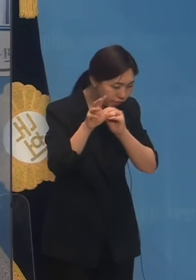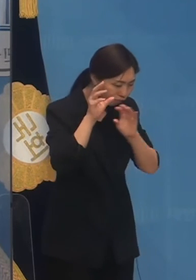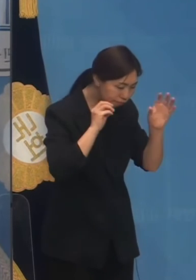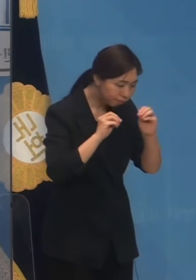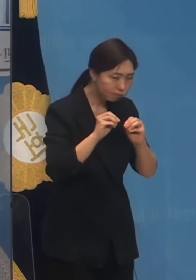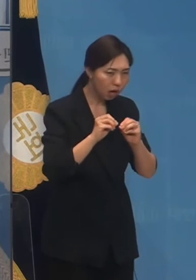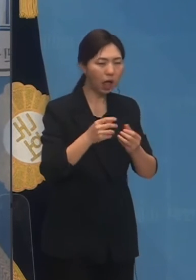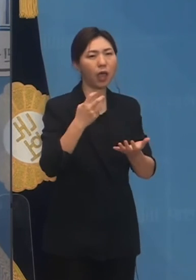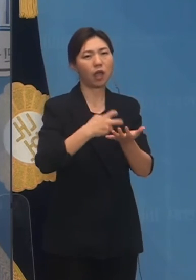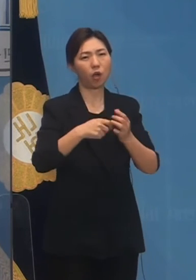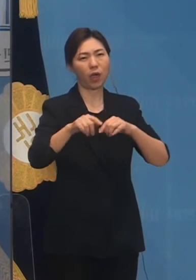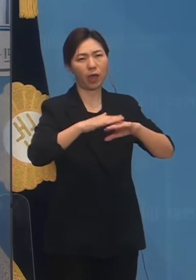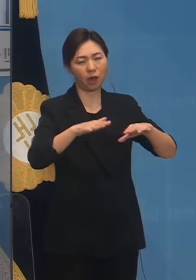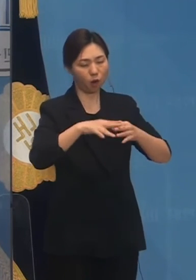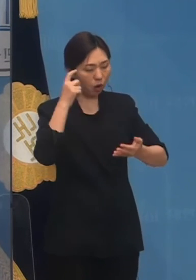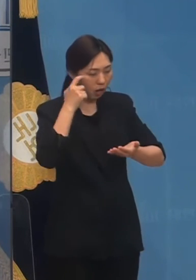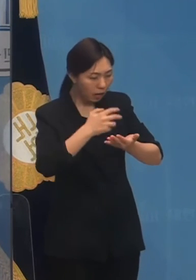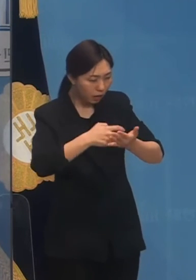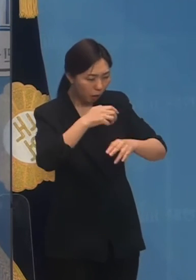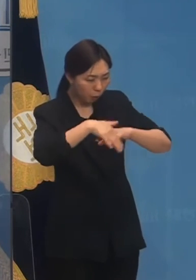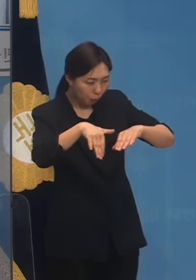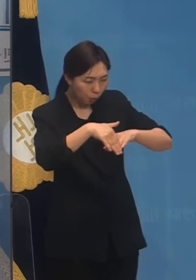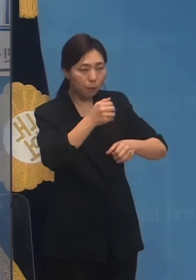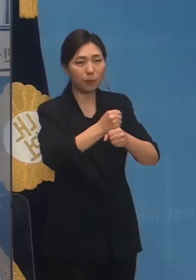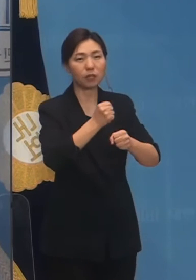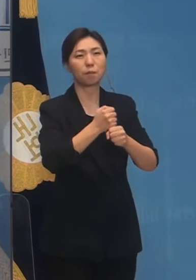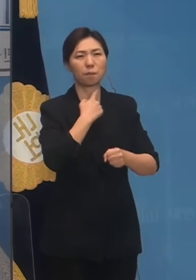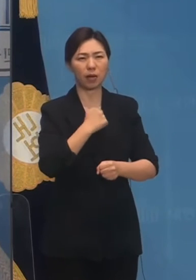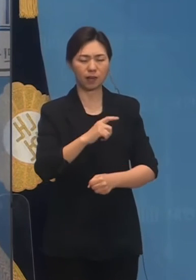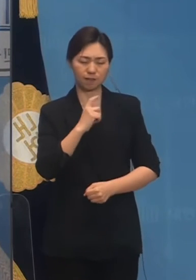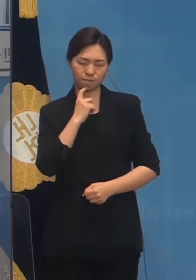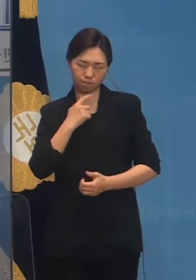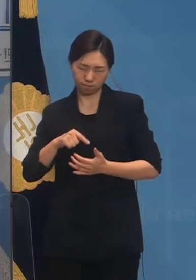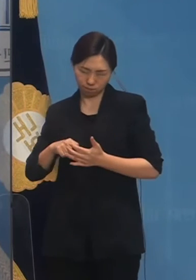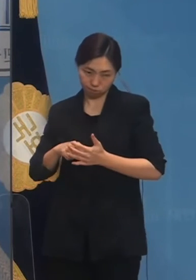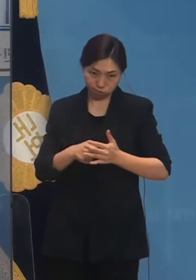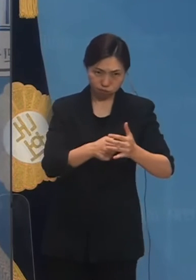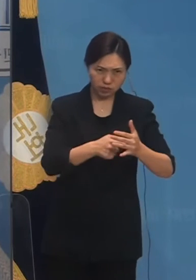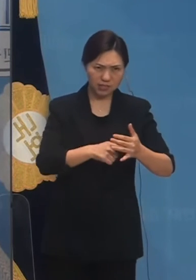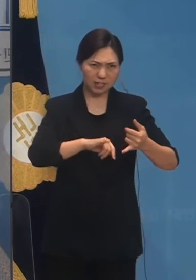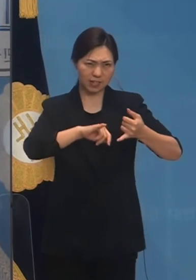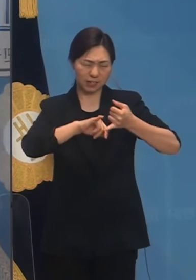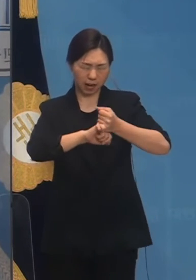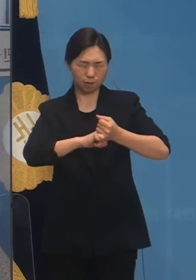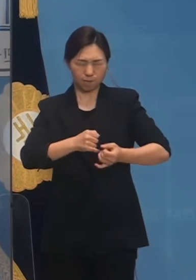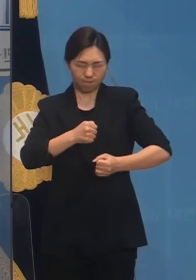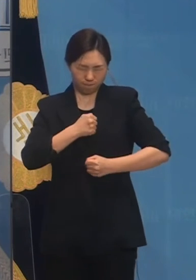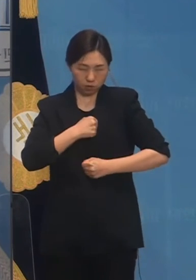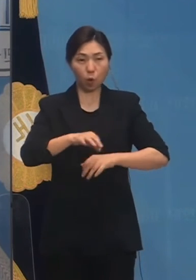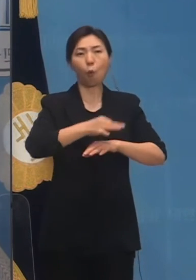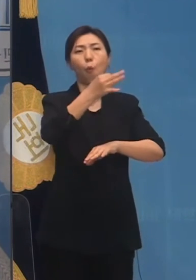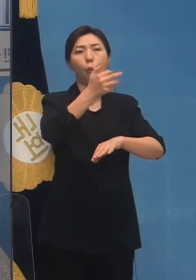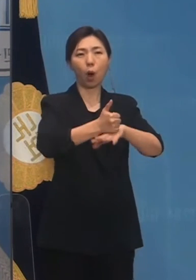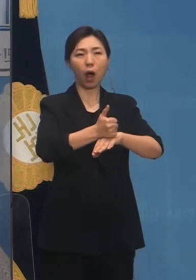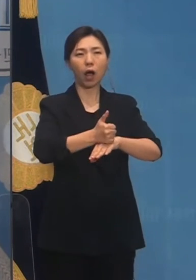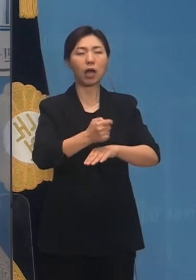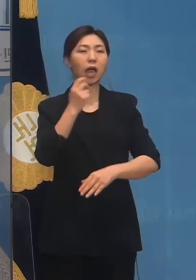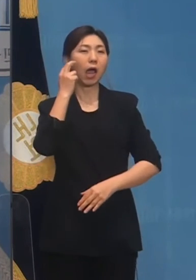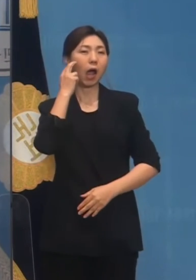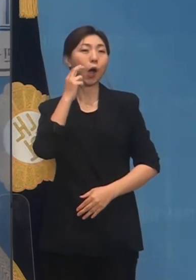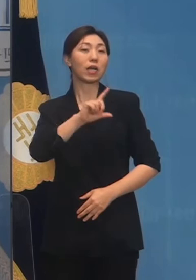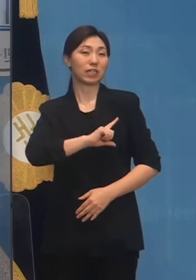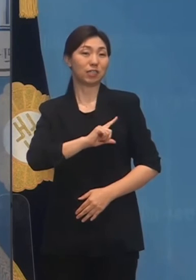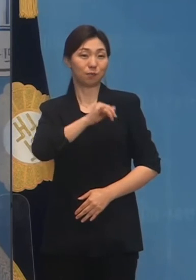대안을 만들었습니다. 뚝심 있게 사업을 추진해서 약속왕이라는 별칭도 얻었습니다. 사람 중심으로 도시를